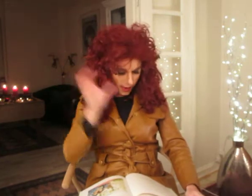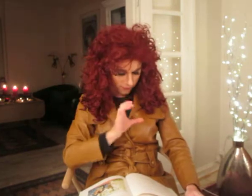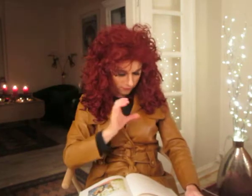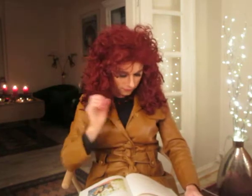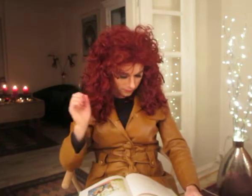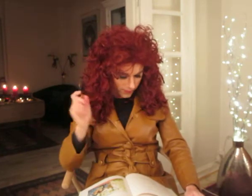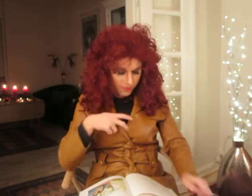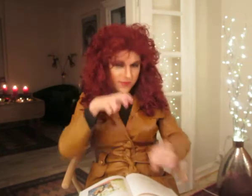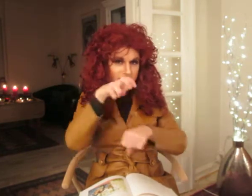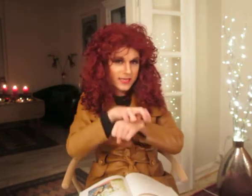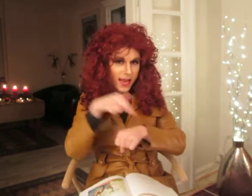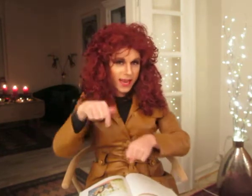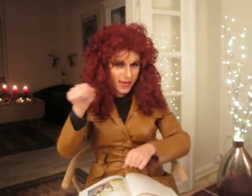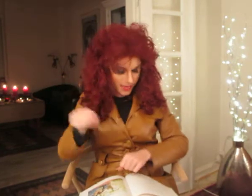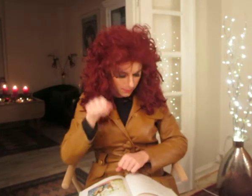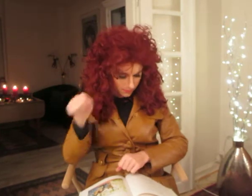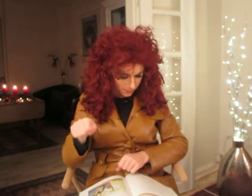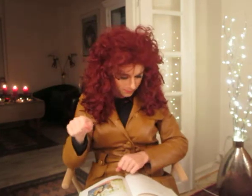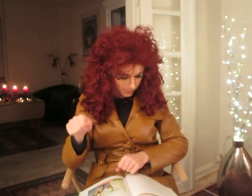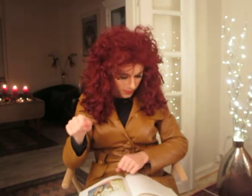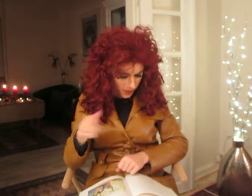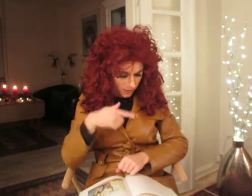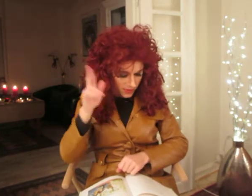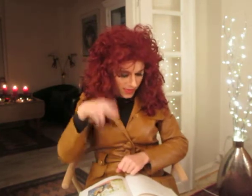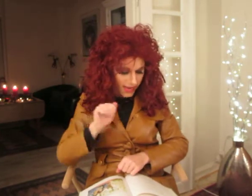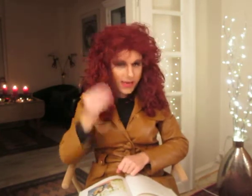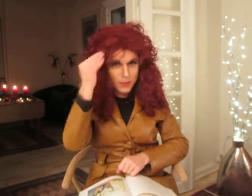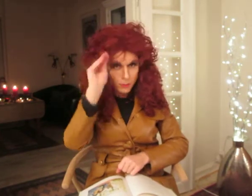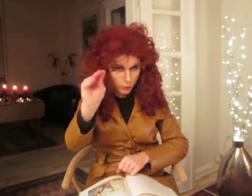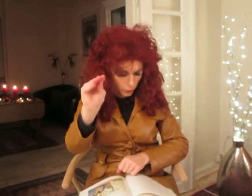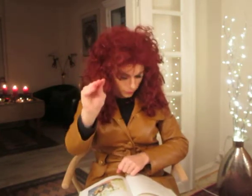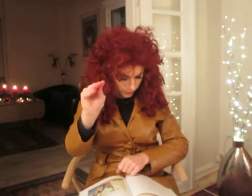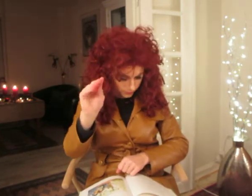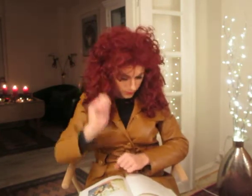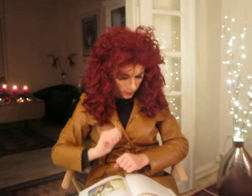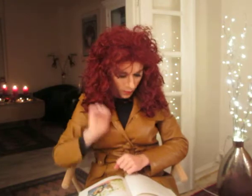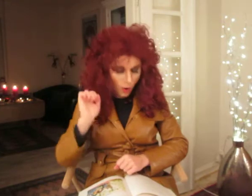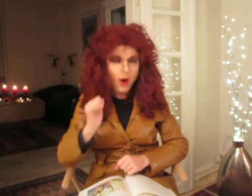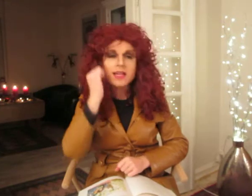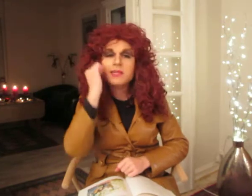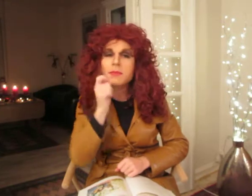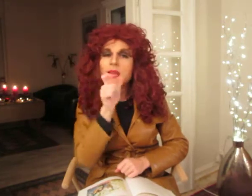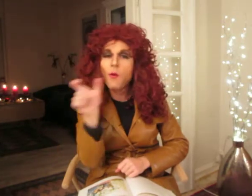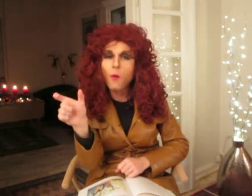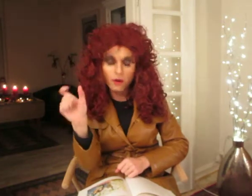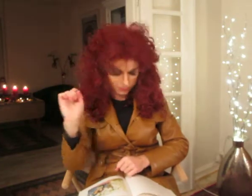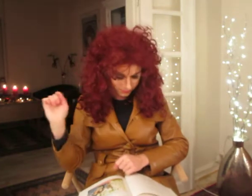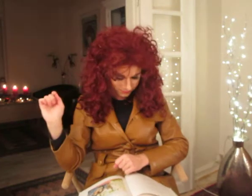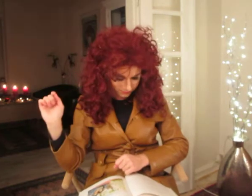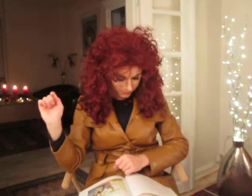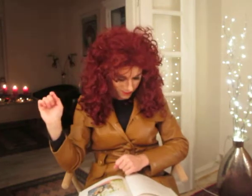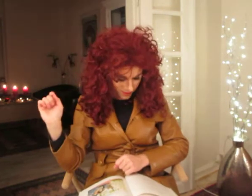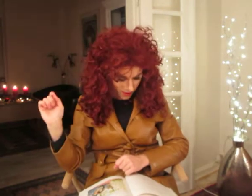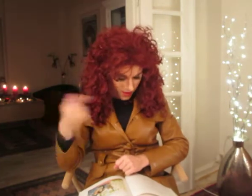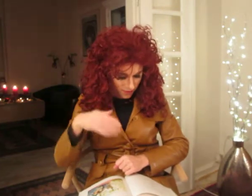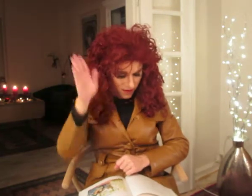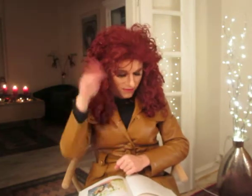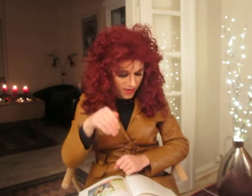aften viser herhjemme! Hvilken hans bud og hans milde ord! Vi vil